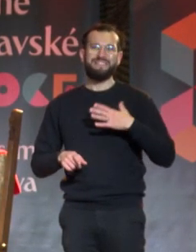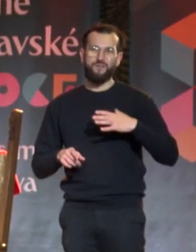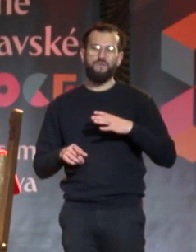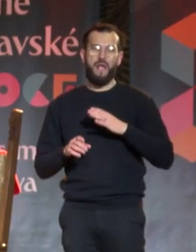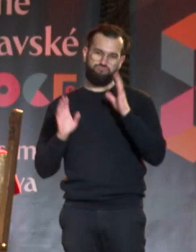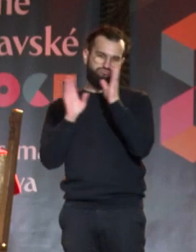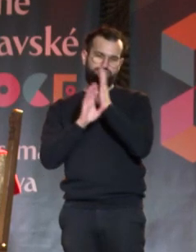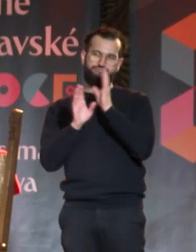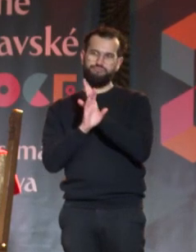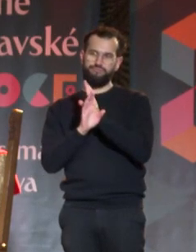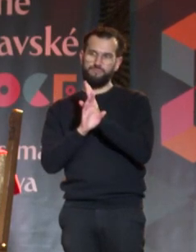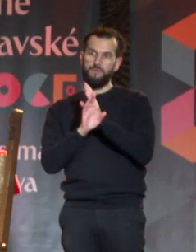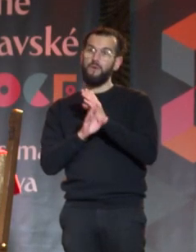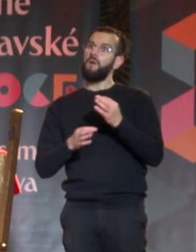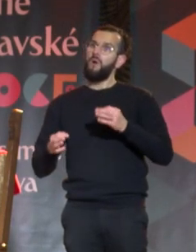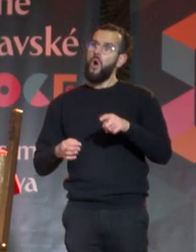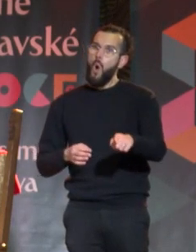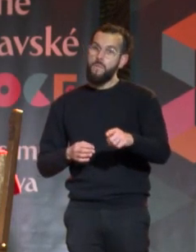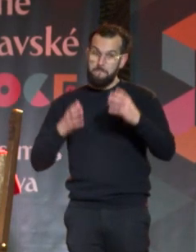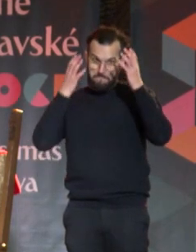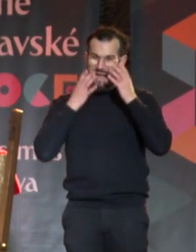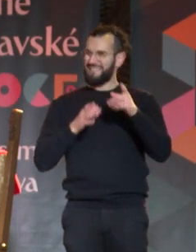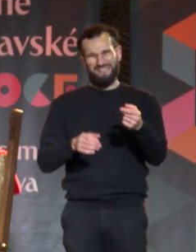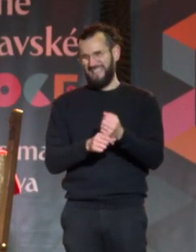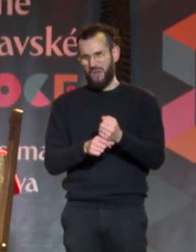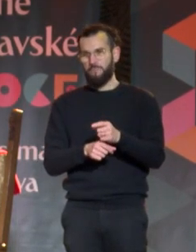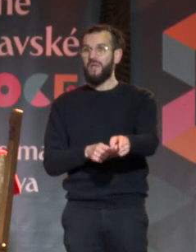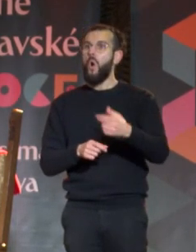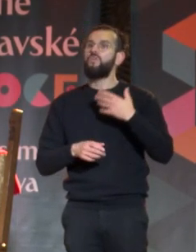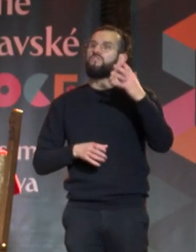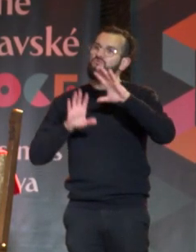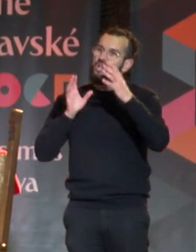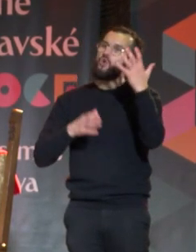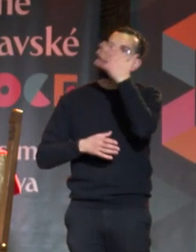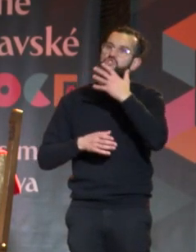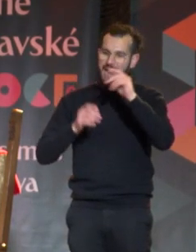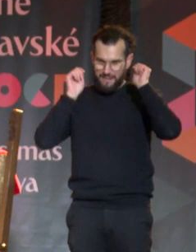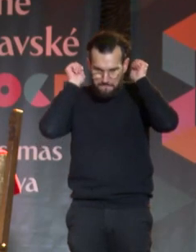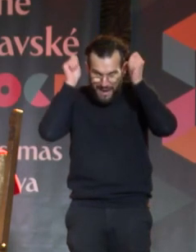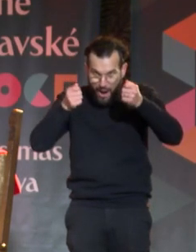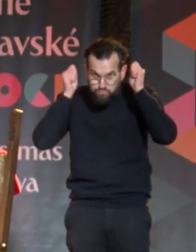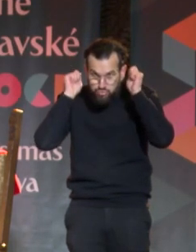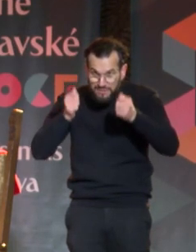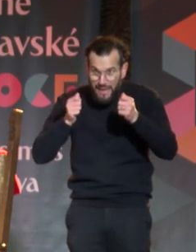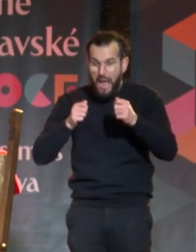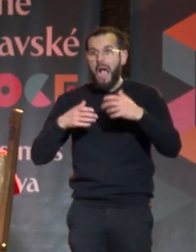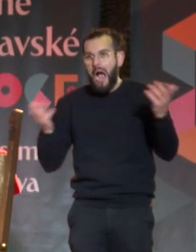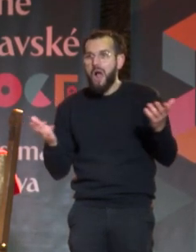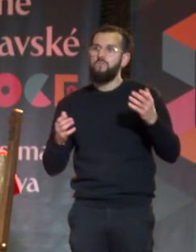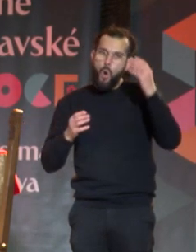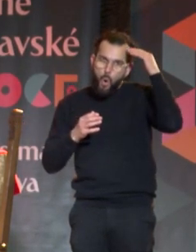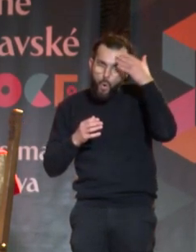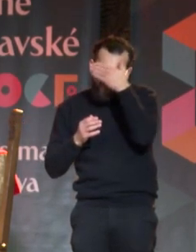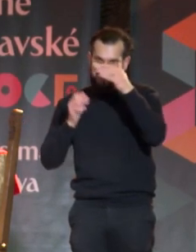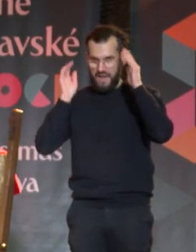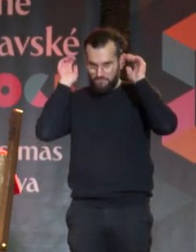neviditeľný. Akurát miesto masiek nosí veľkú čiernu mikinu s kapucňou a čo neschová pod ňu, zmizne pod čiernou